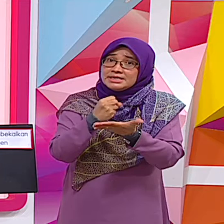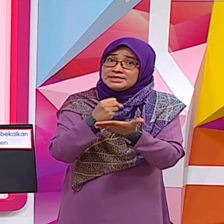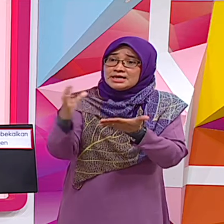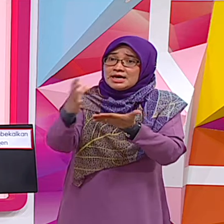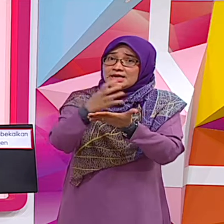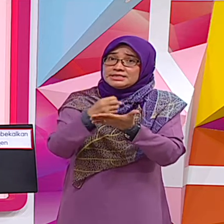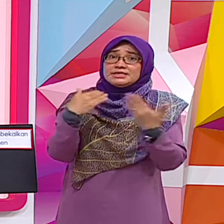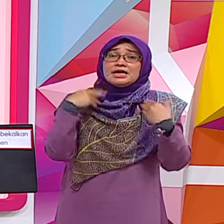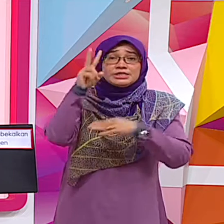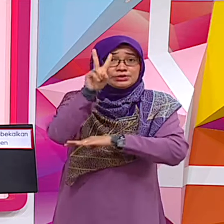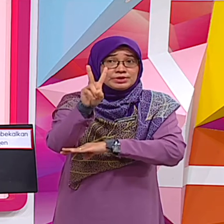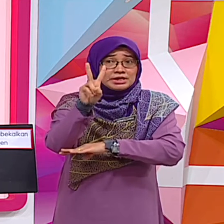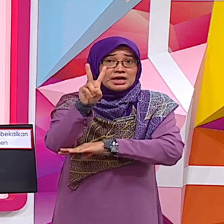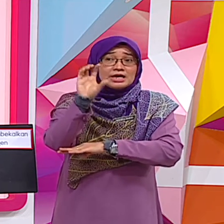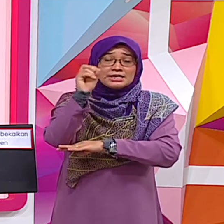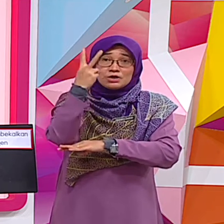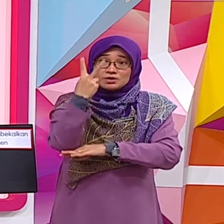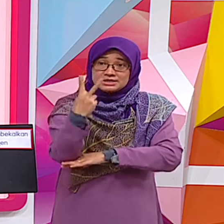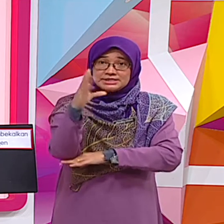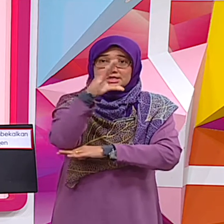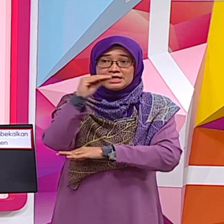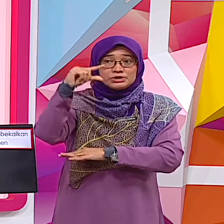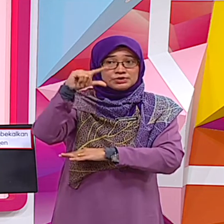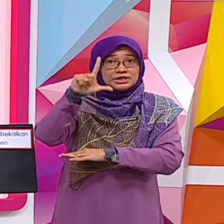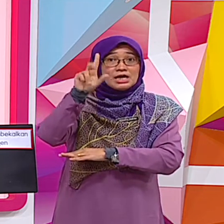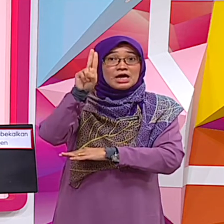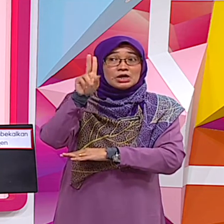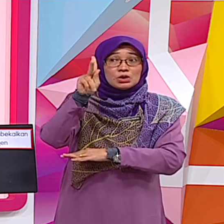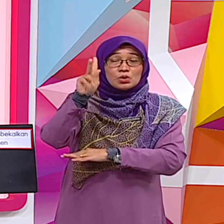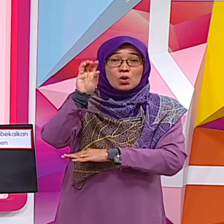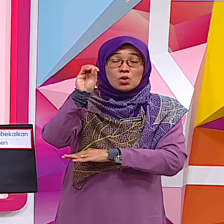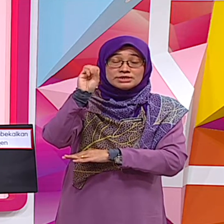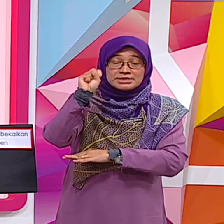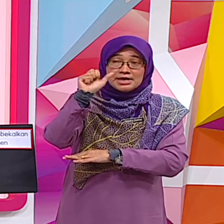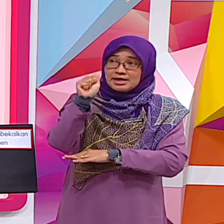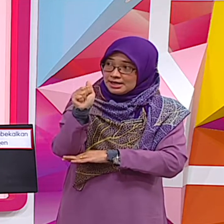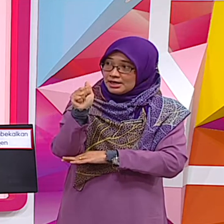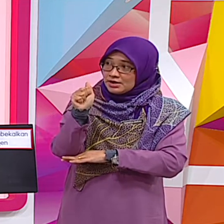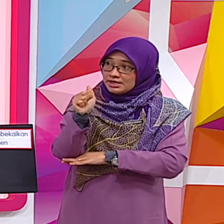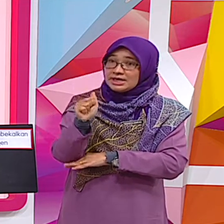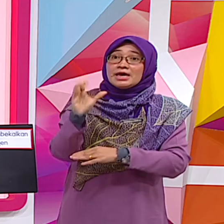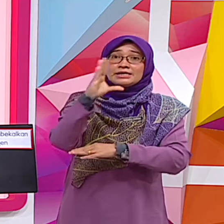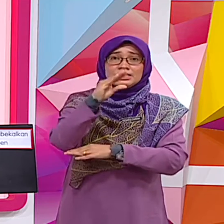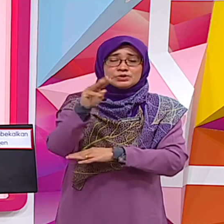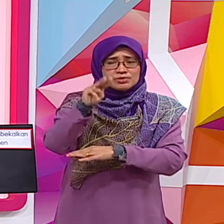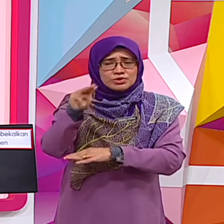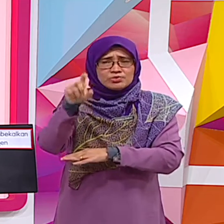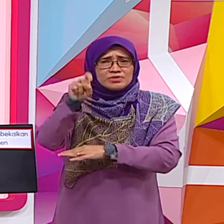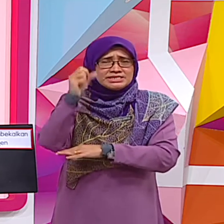hasilnya hasilnya ada dua yes oksigen dan juga glukosa Oke dan juga murid-murid